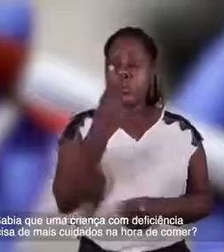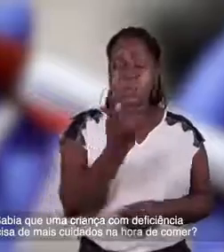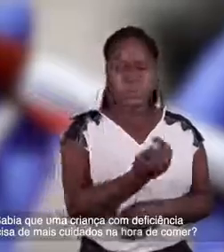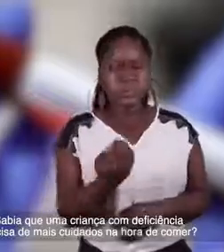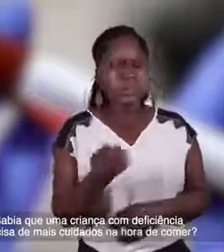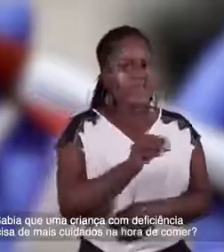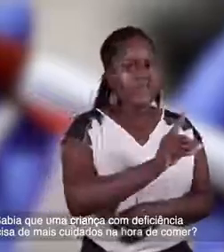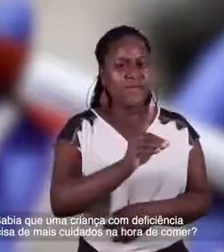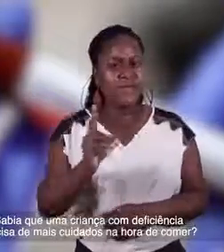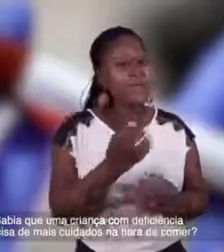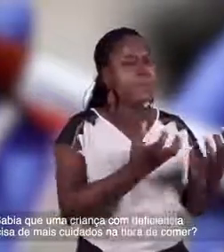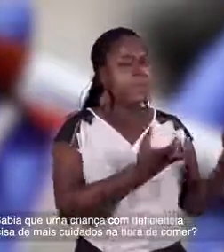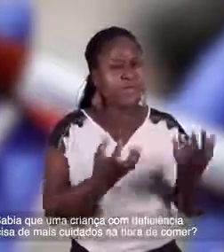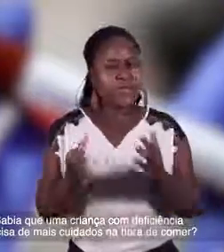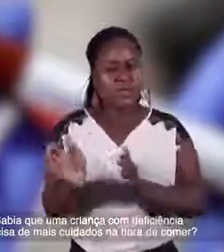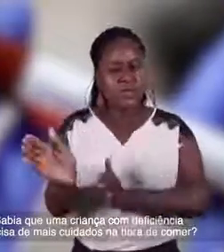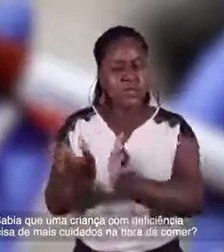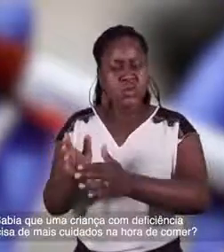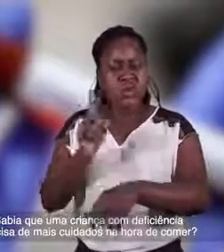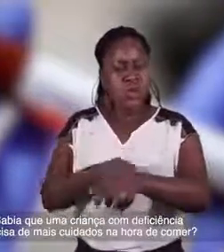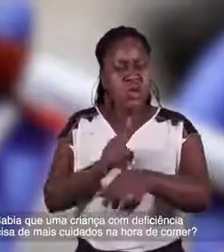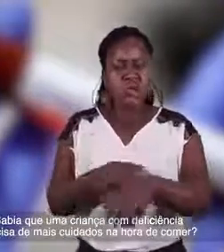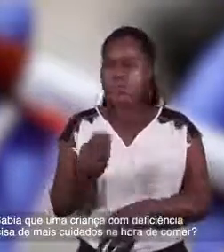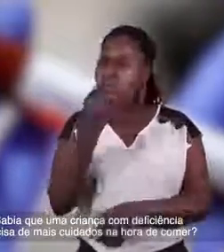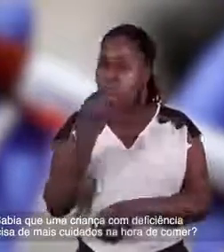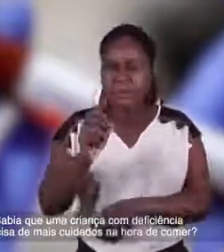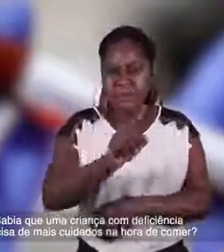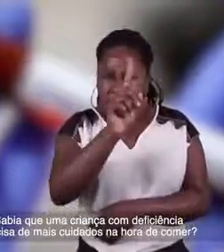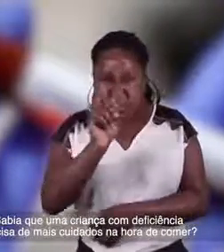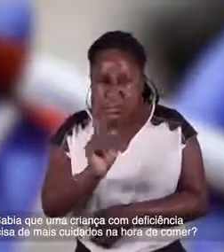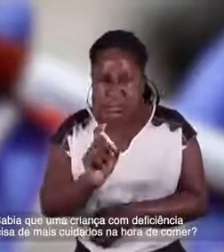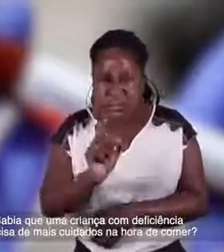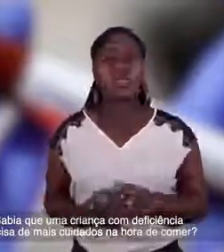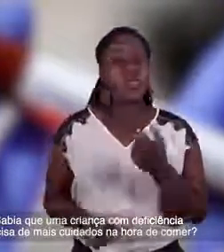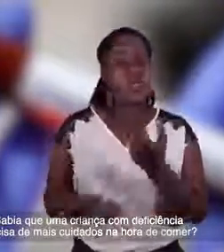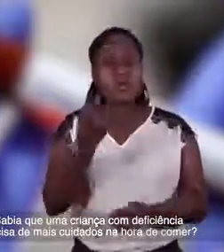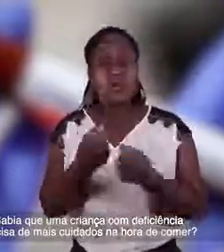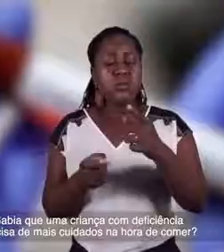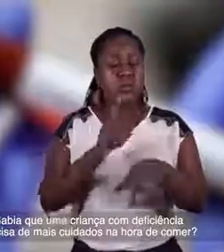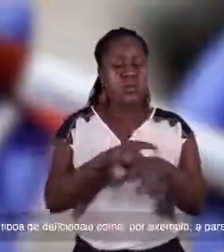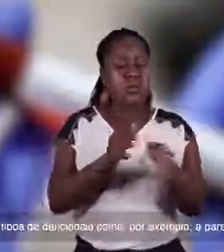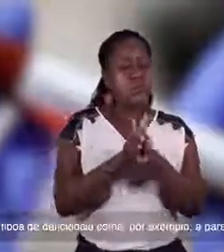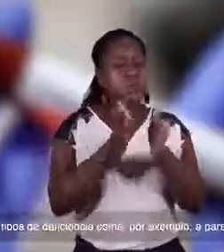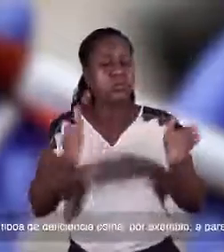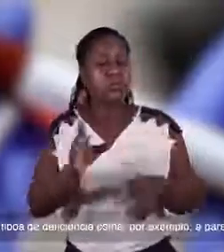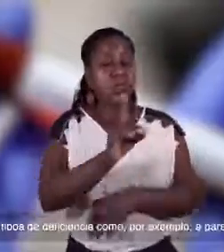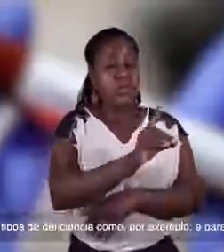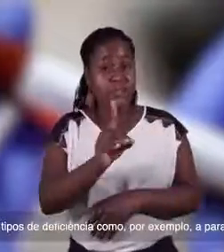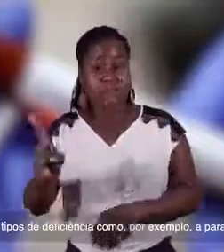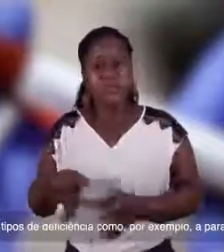Sabia que uma criança com deficiência precisa de mais cuidados na hora de comer? Alguns tipos